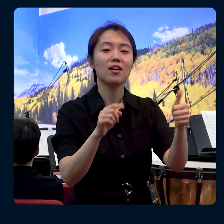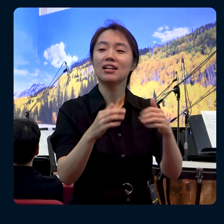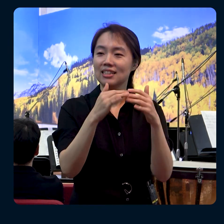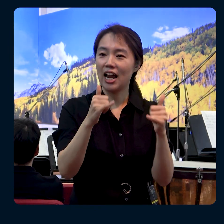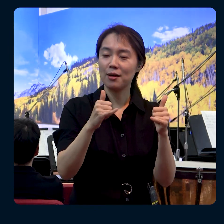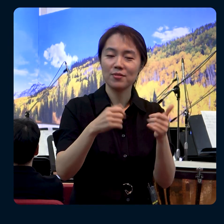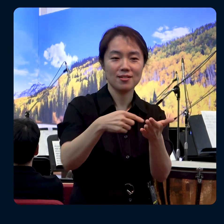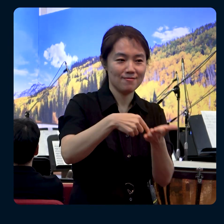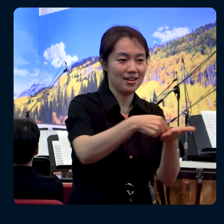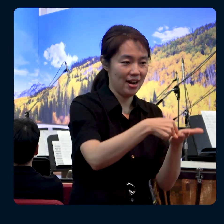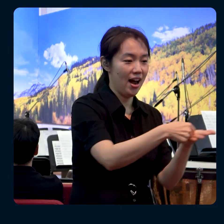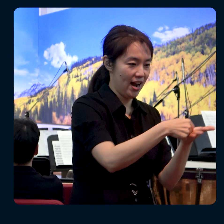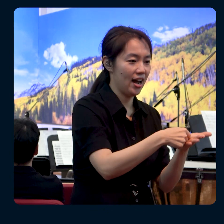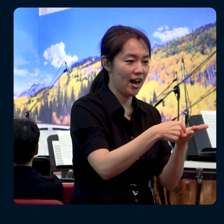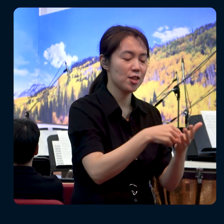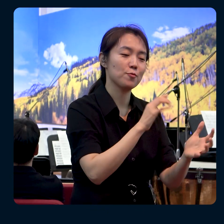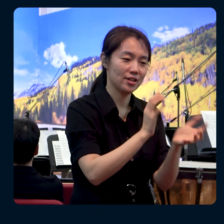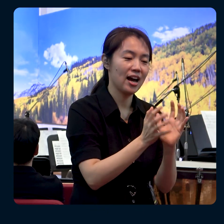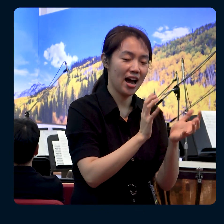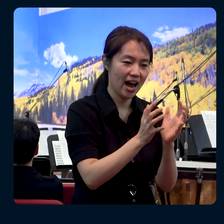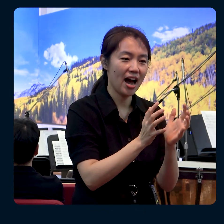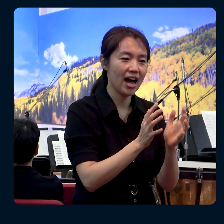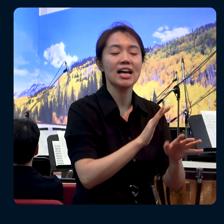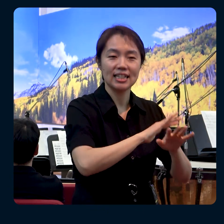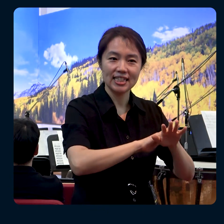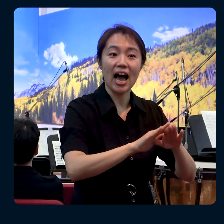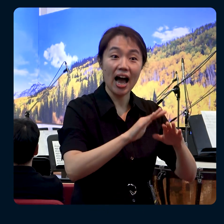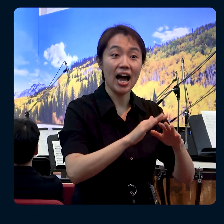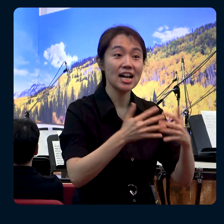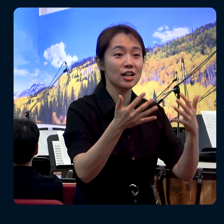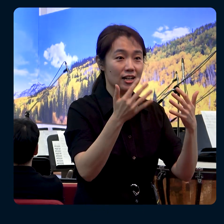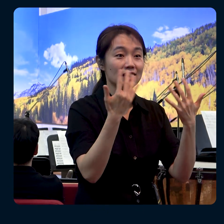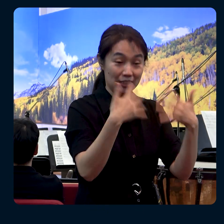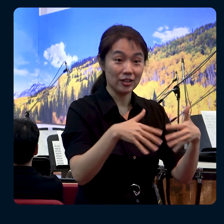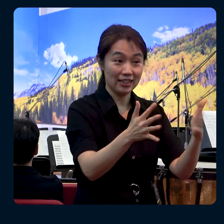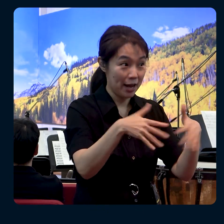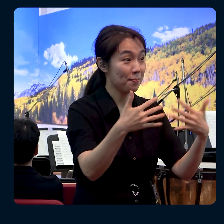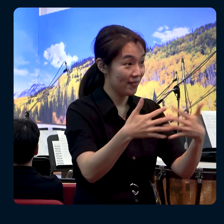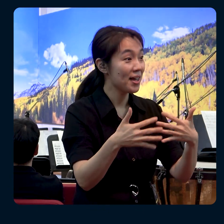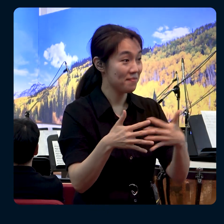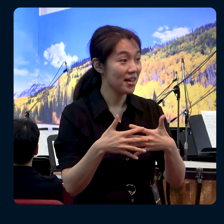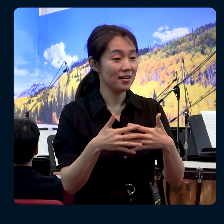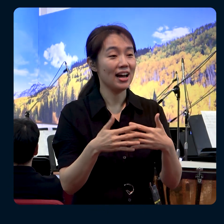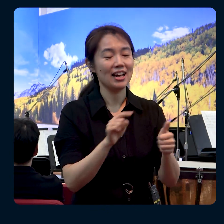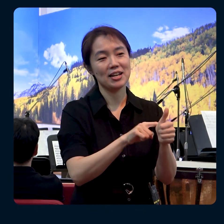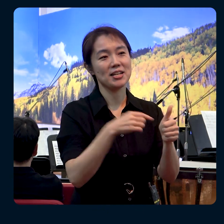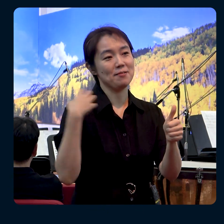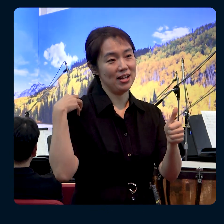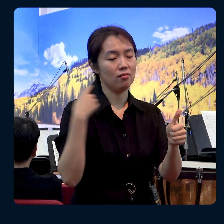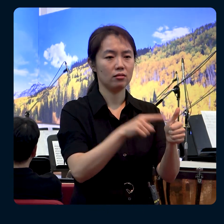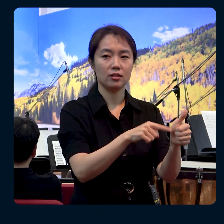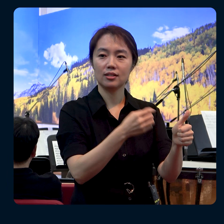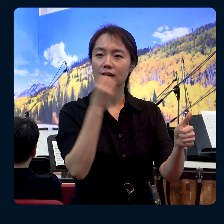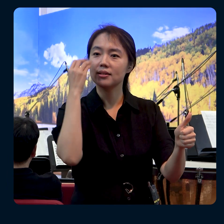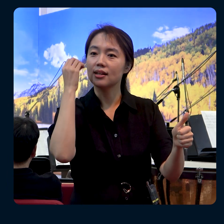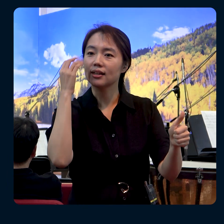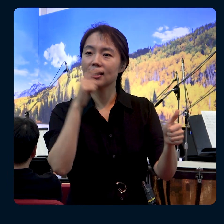의견 내면은 뭐 이게 잘 인도하고 조정하는 역할을 하는데 이 사람은 이런 걸 해본 일도 없고 이상한 사람이에요.